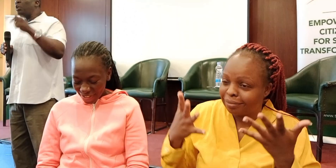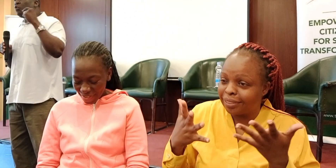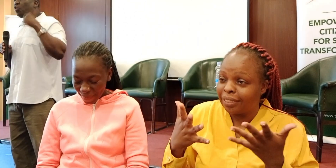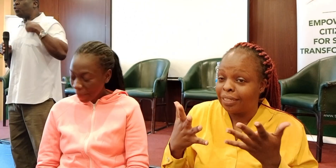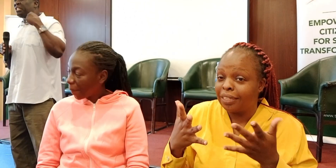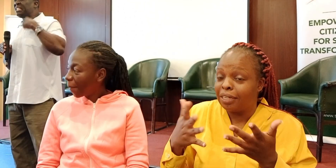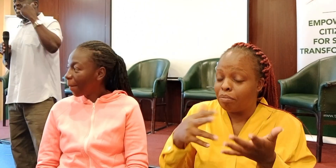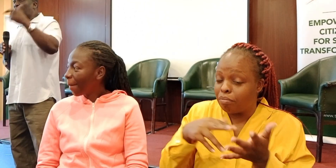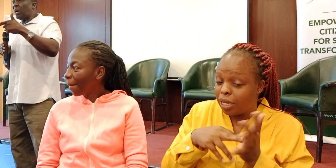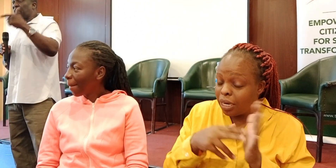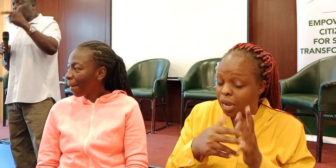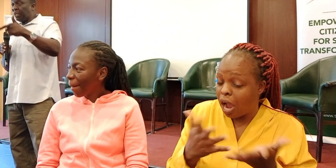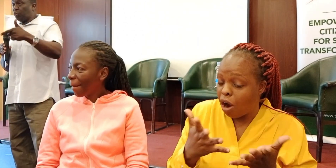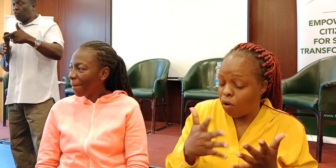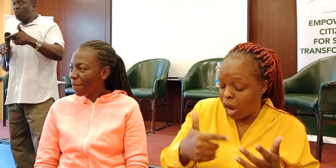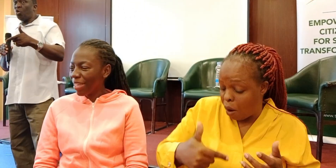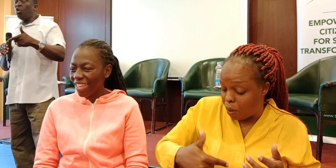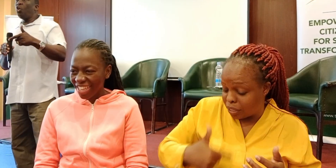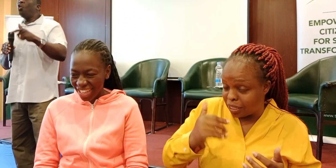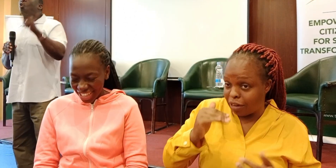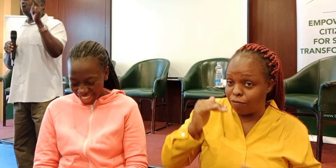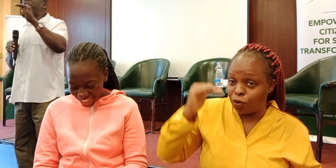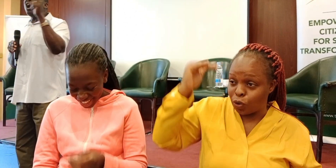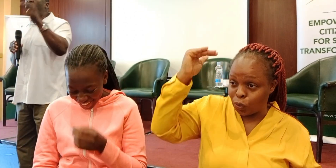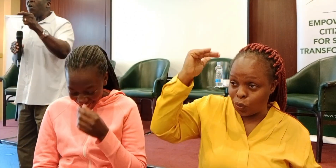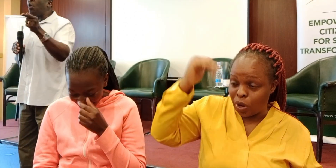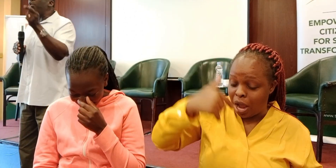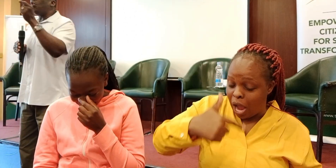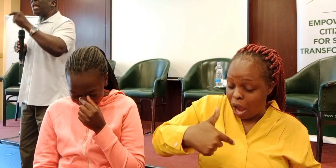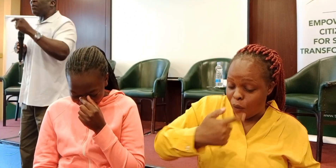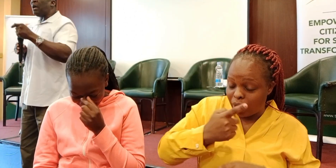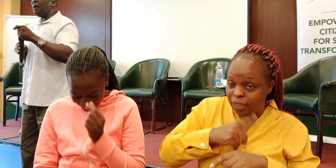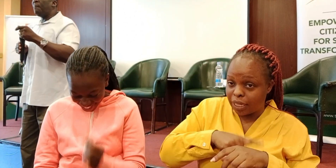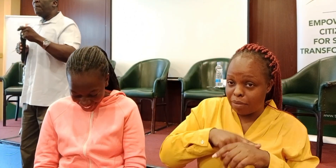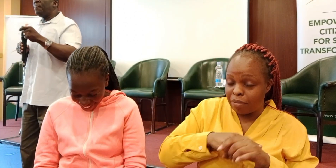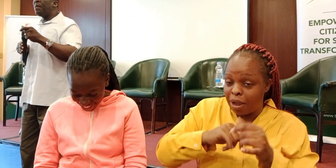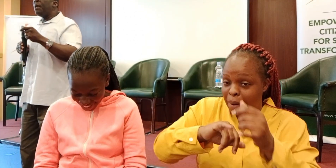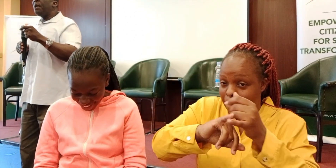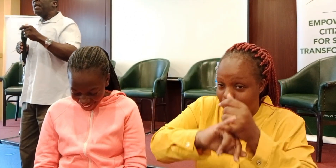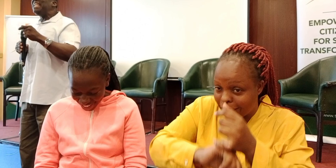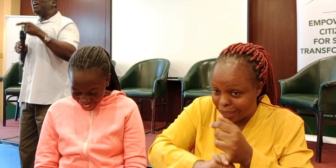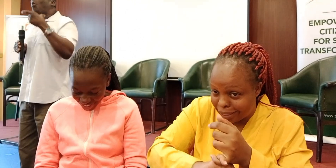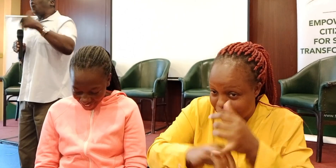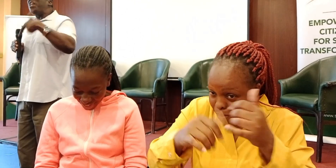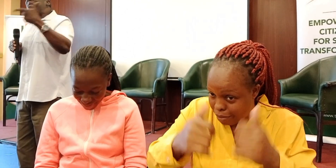nasema tulivyogrow sisi wakati wetu, hujaoa, hujaolewa,